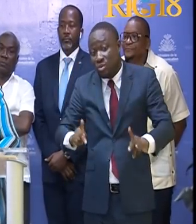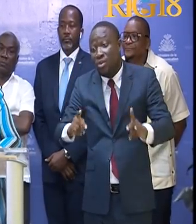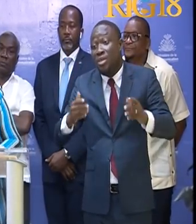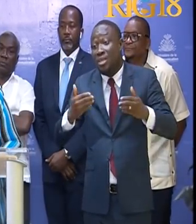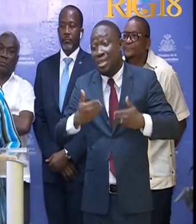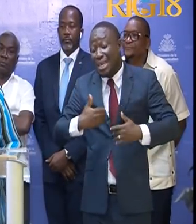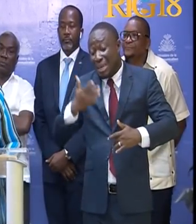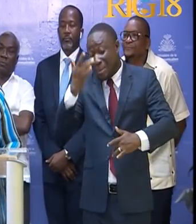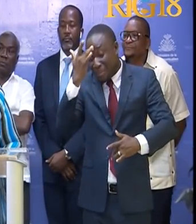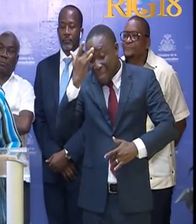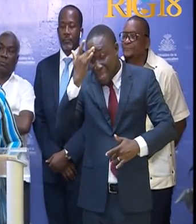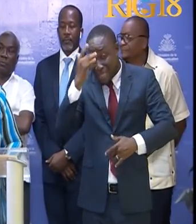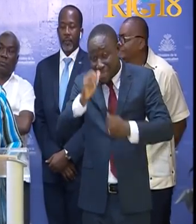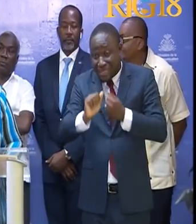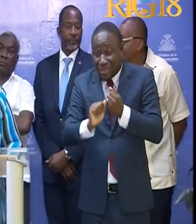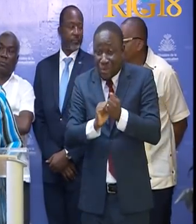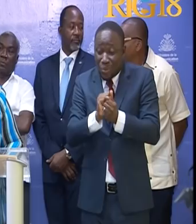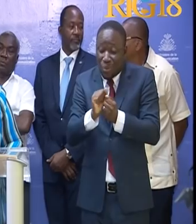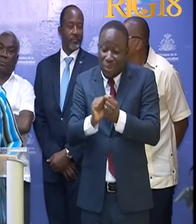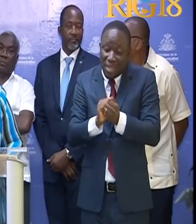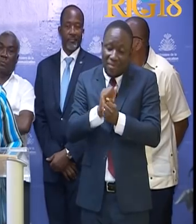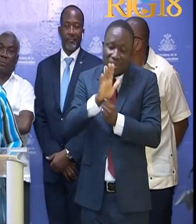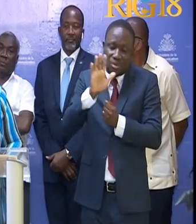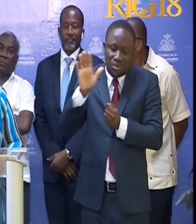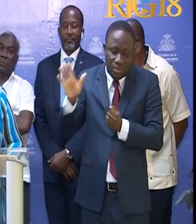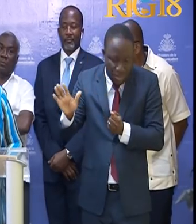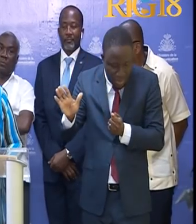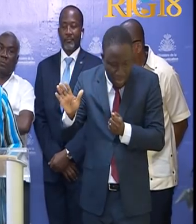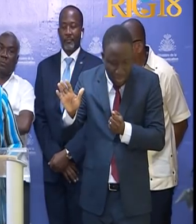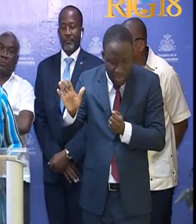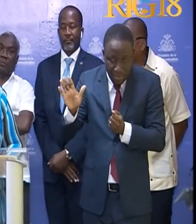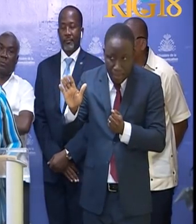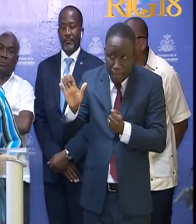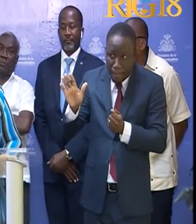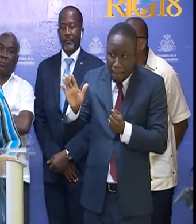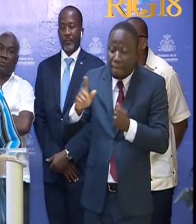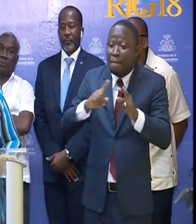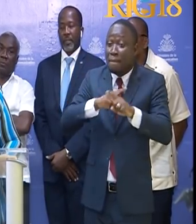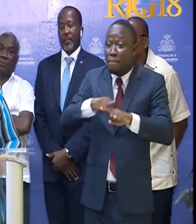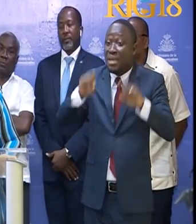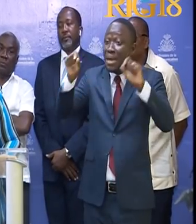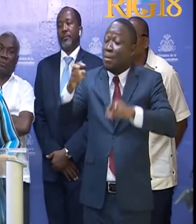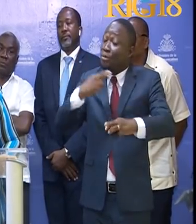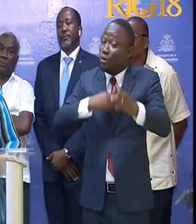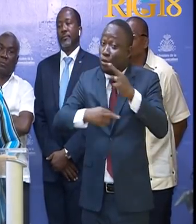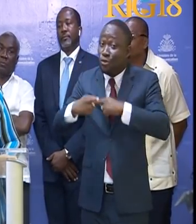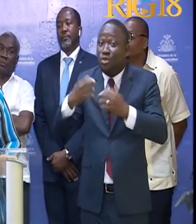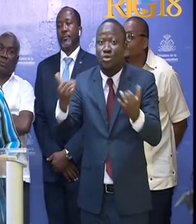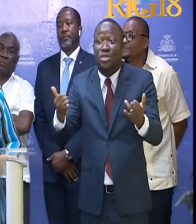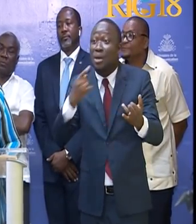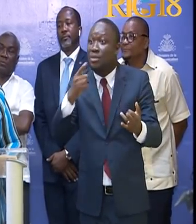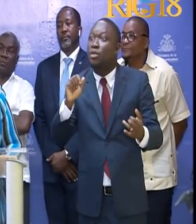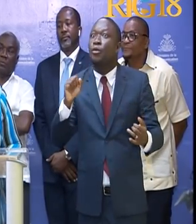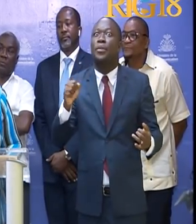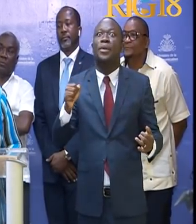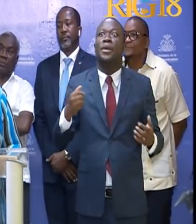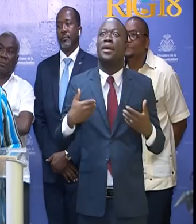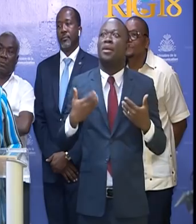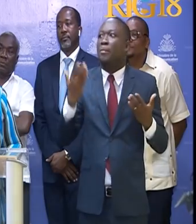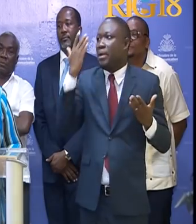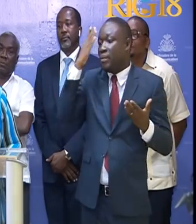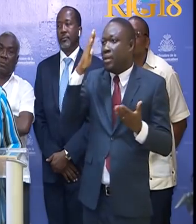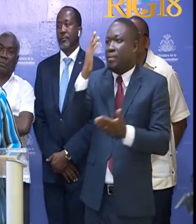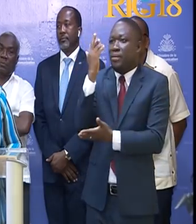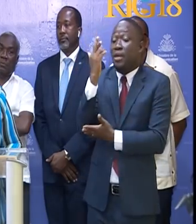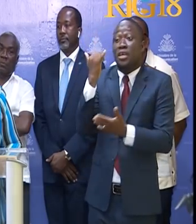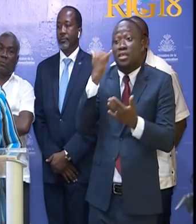jusqu'à 10h25, poko gagnen aucun cas confirmé. Même capable tourner après-midi hein, pour me dire nous que gon cas confirmé